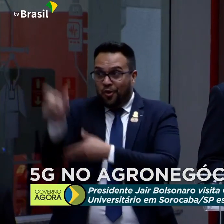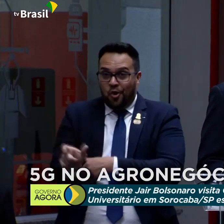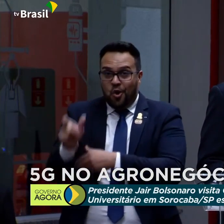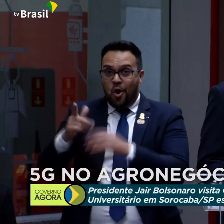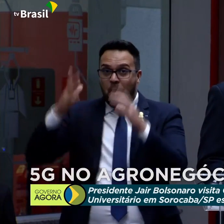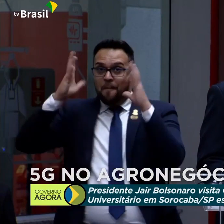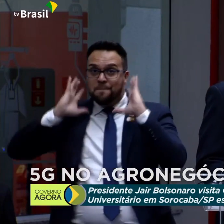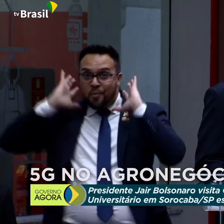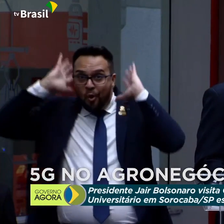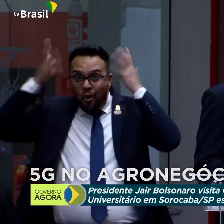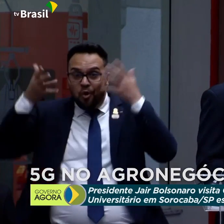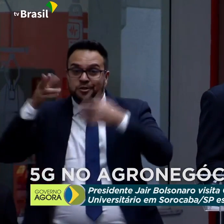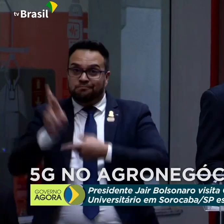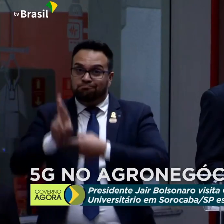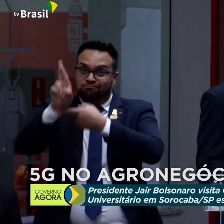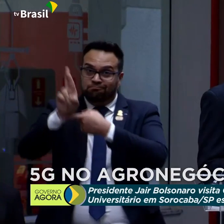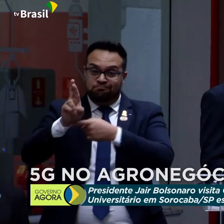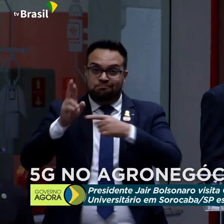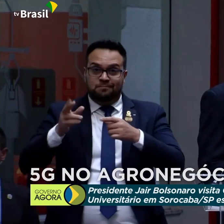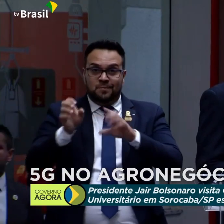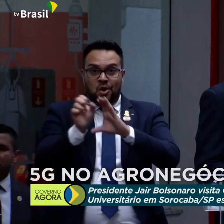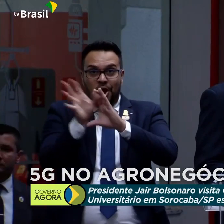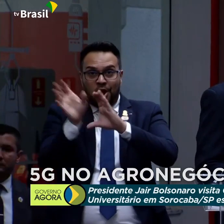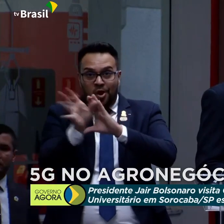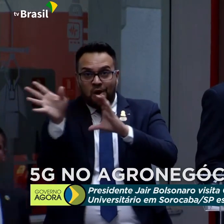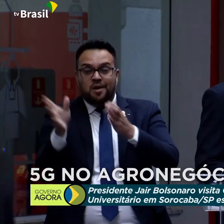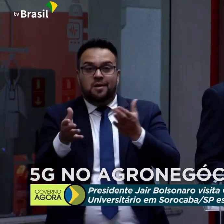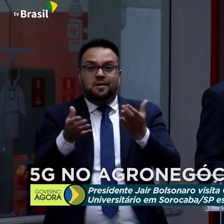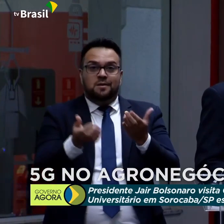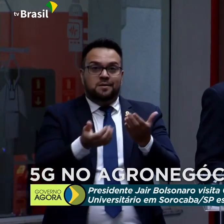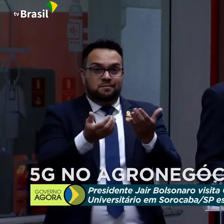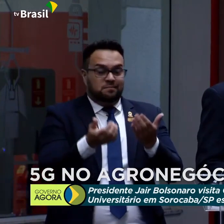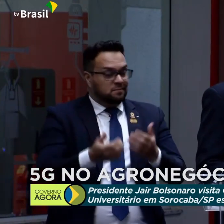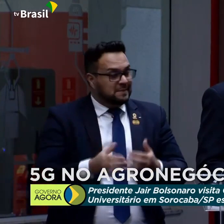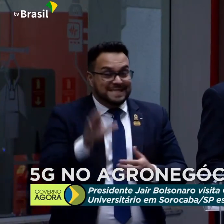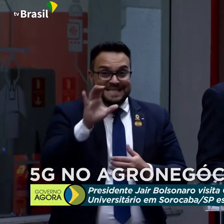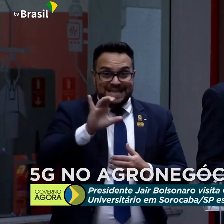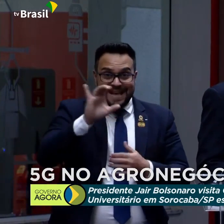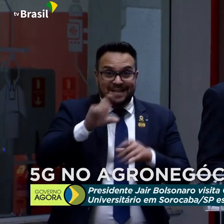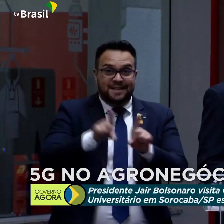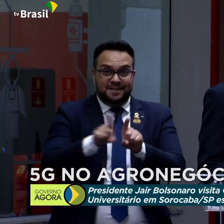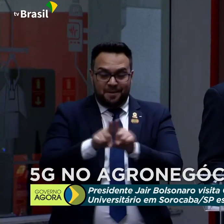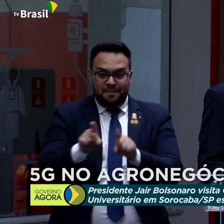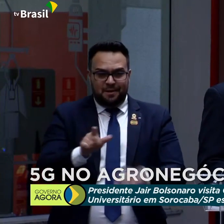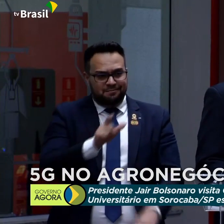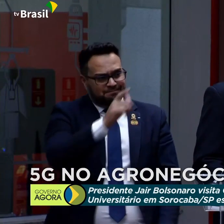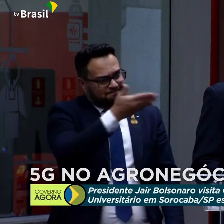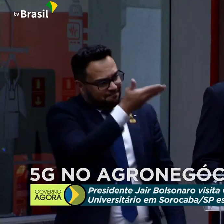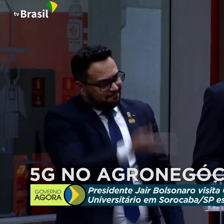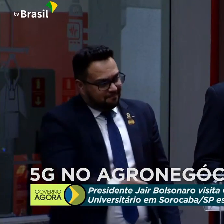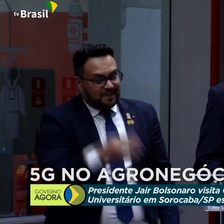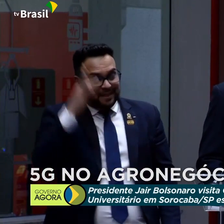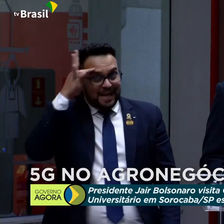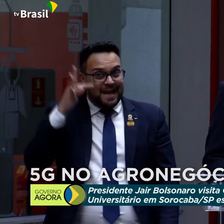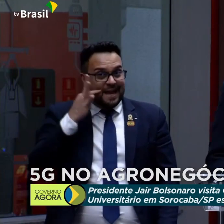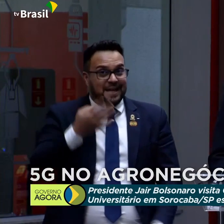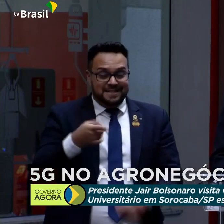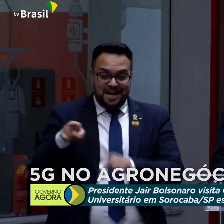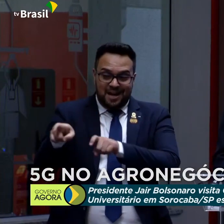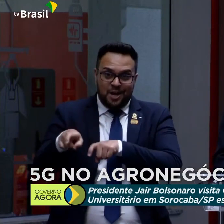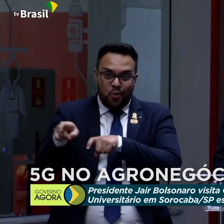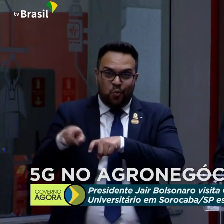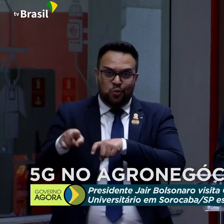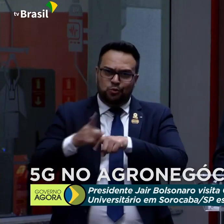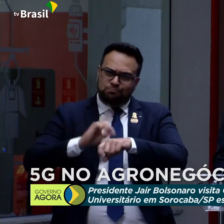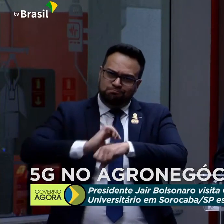ciência e tecnologia, deu vez à ciência, deu vez à tecnologia, ministra da Agricultura, que tão bem representa todos